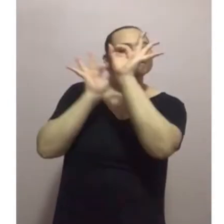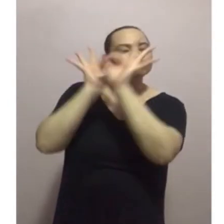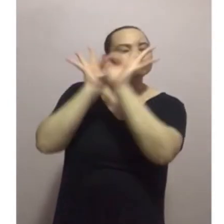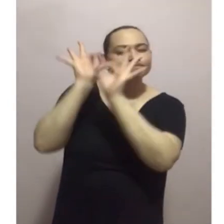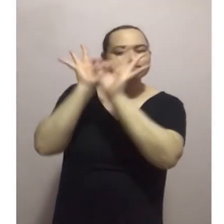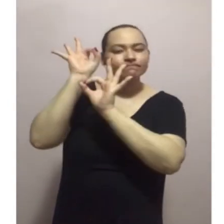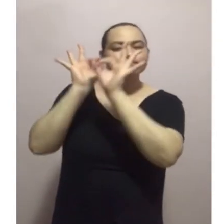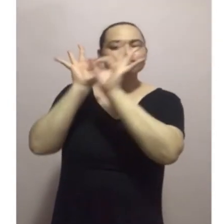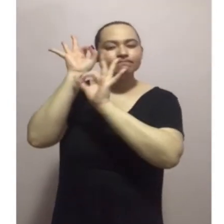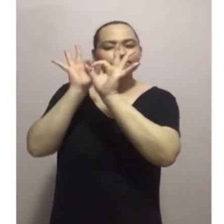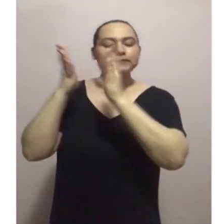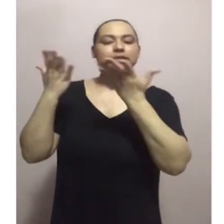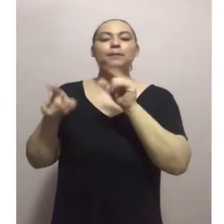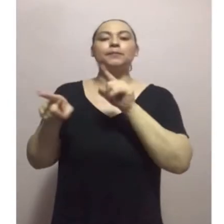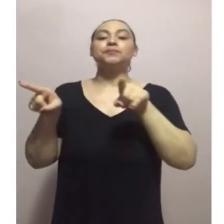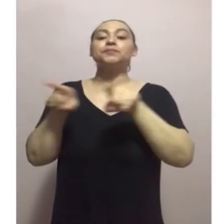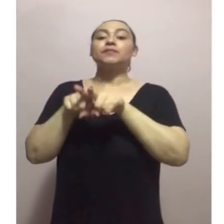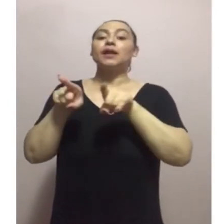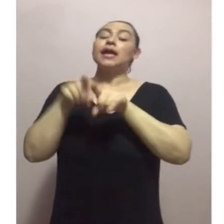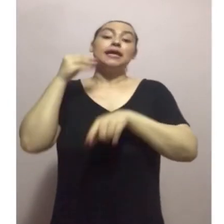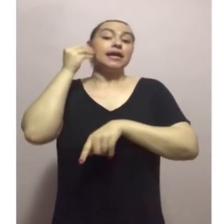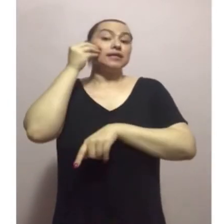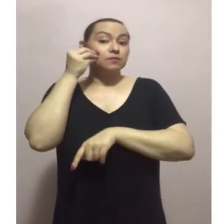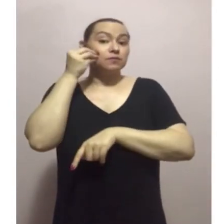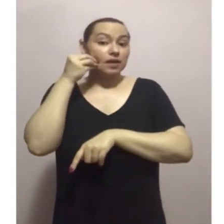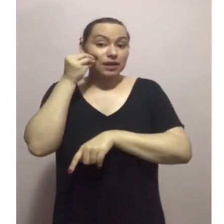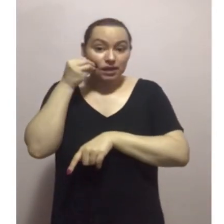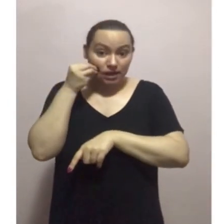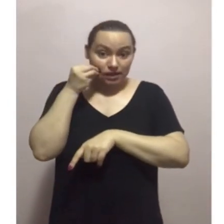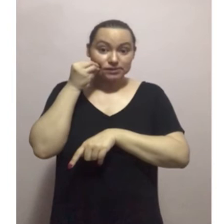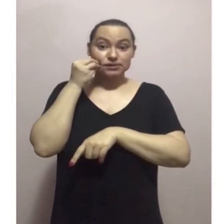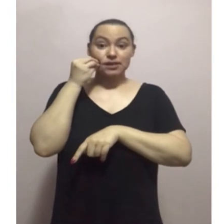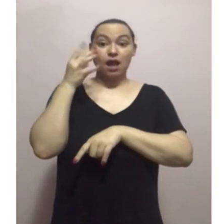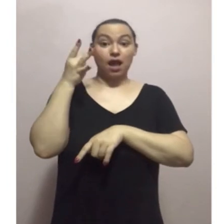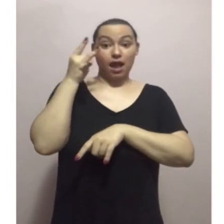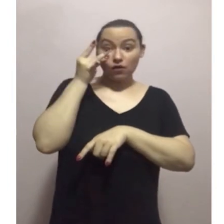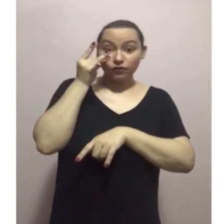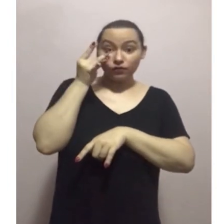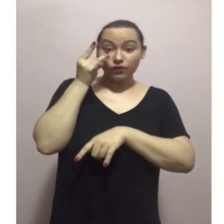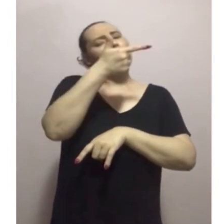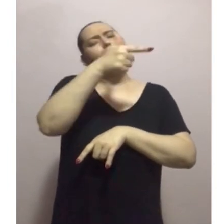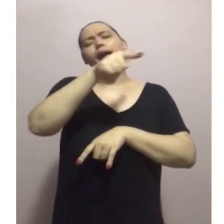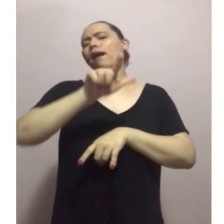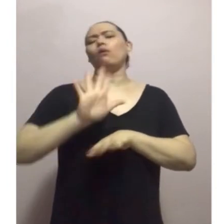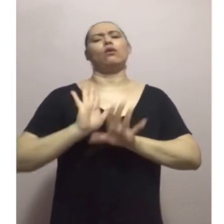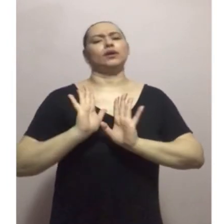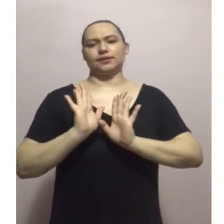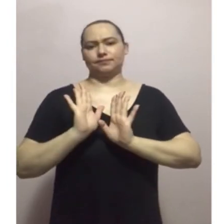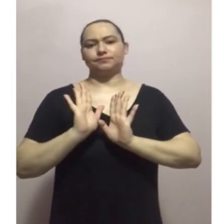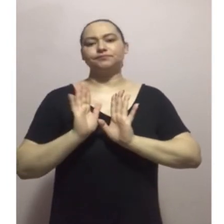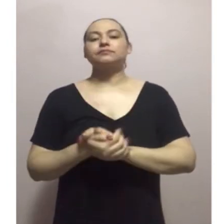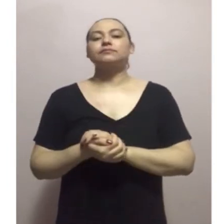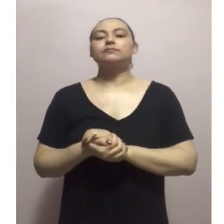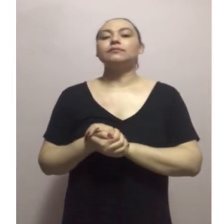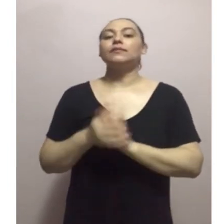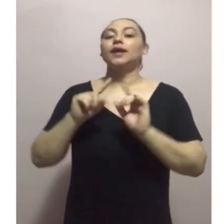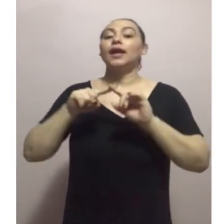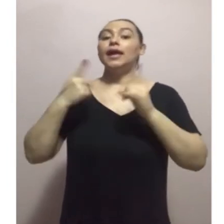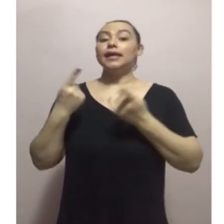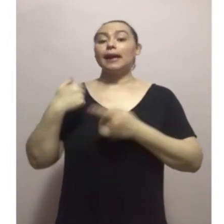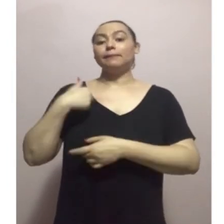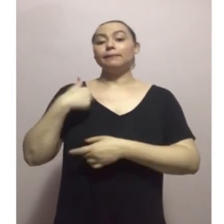aí, obviamente, a gente sabe que a experiência ao vivo vai ser outra. E